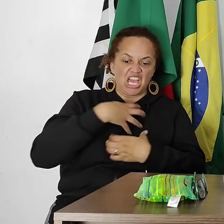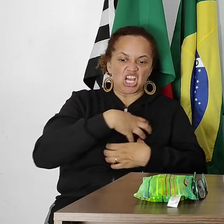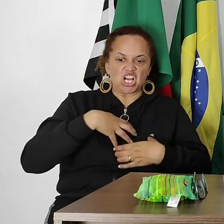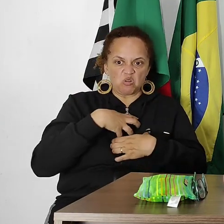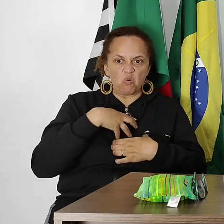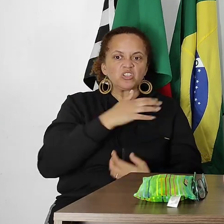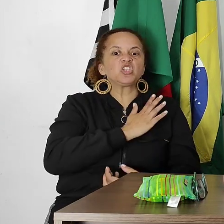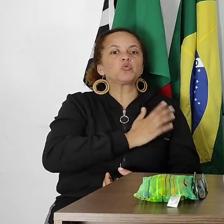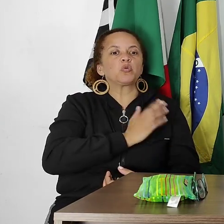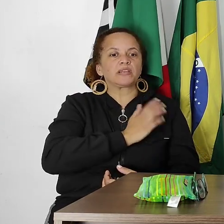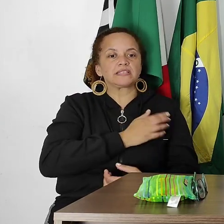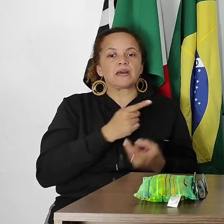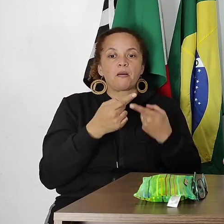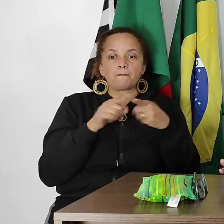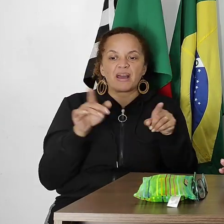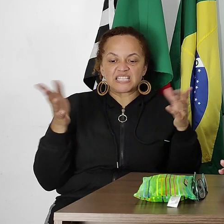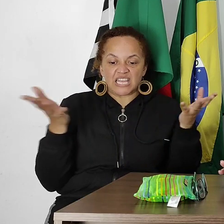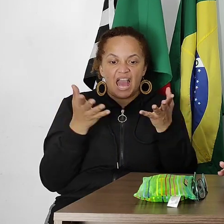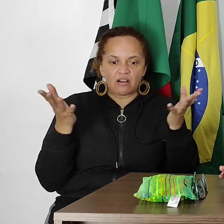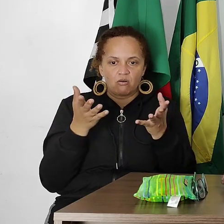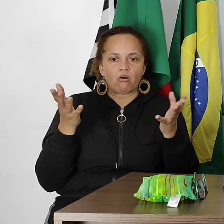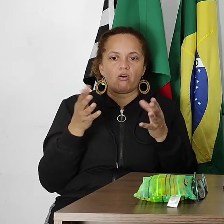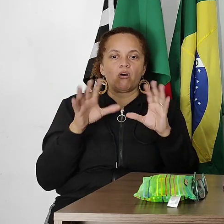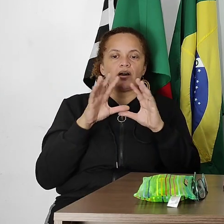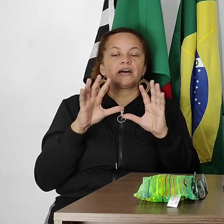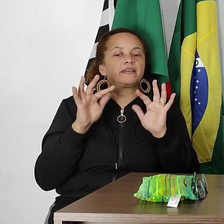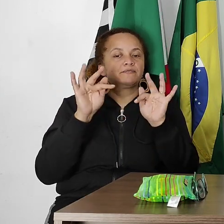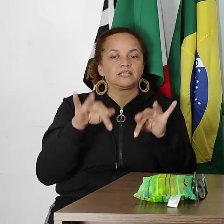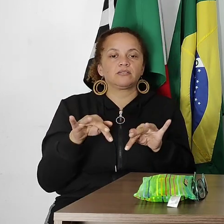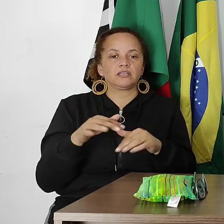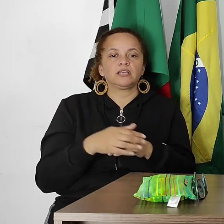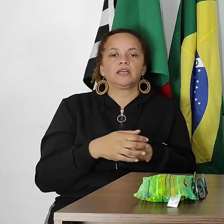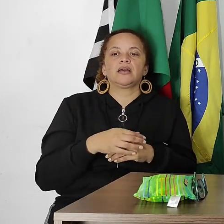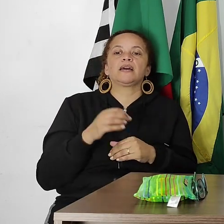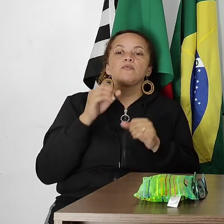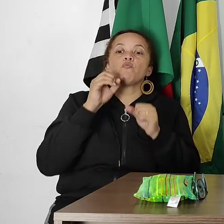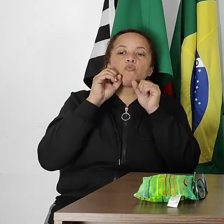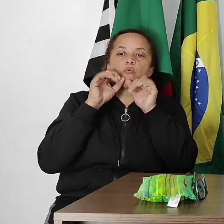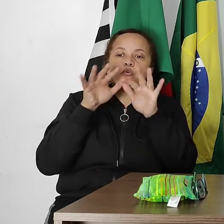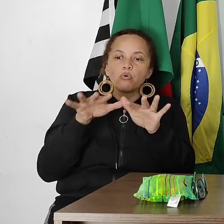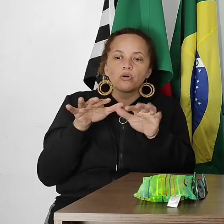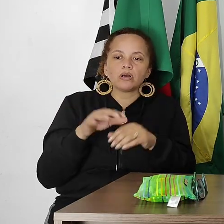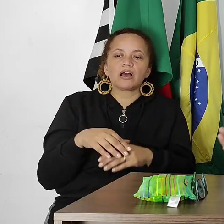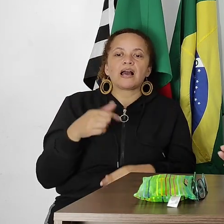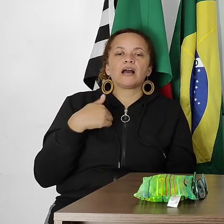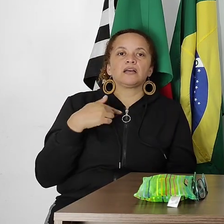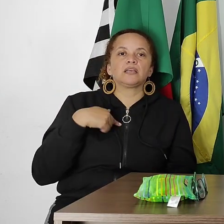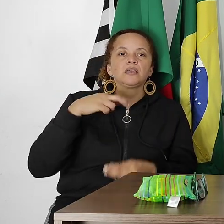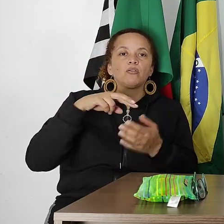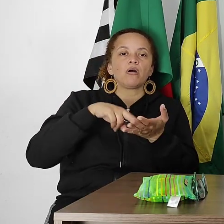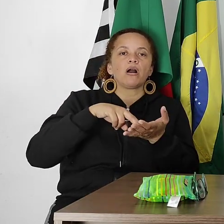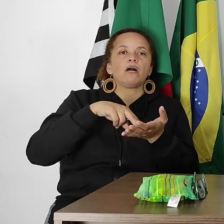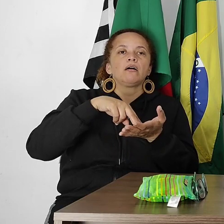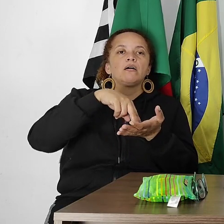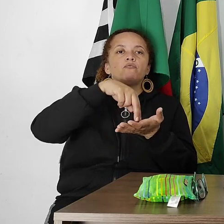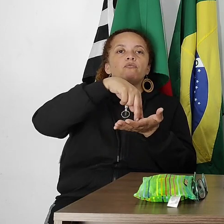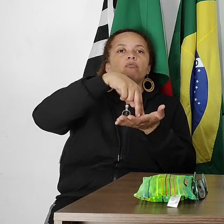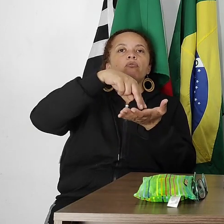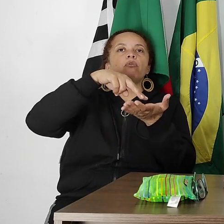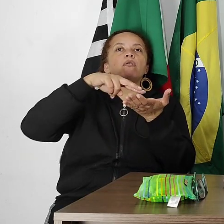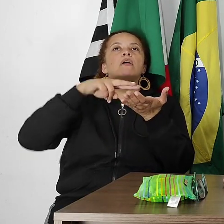coração. Assoprou na minha cabeça. Quando ele assoprou, eu caí. Não vi mais nada.